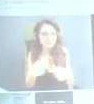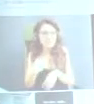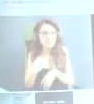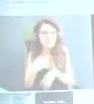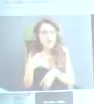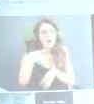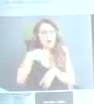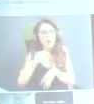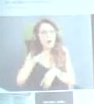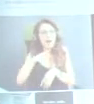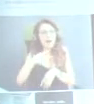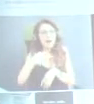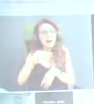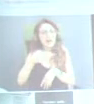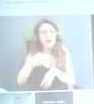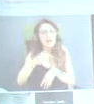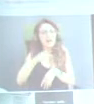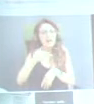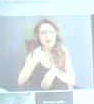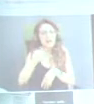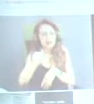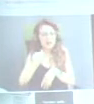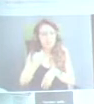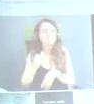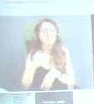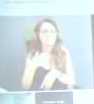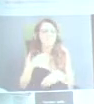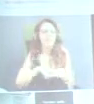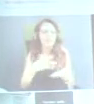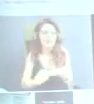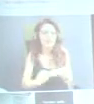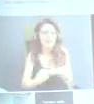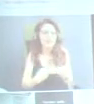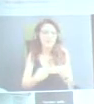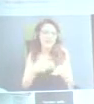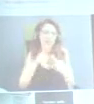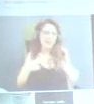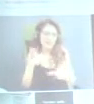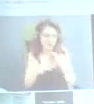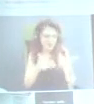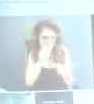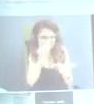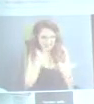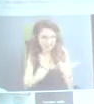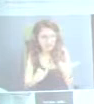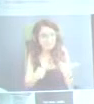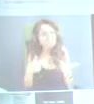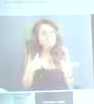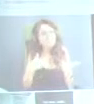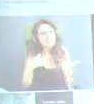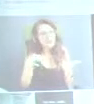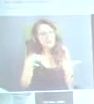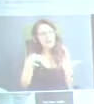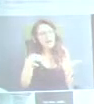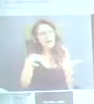sono interprete di lingua dei segni italiana, ma quest'anno sono soprattutto una segnista di ricerca del Dipartimento